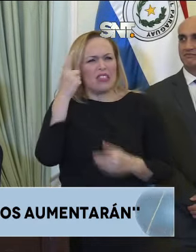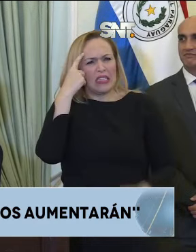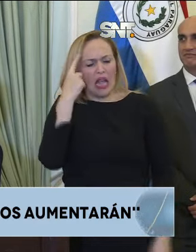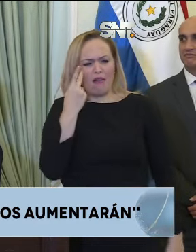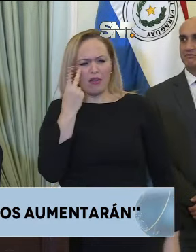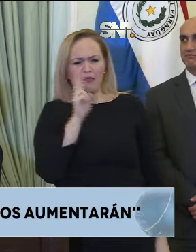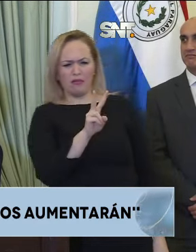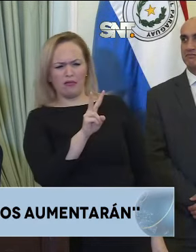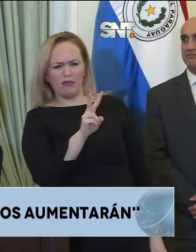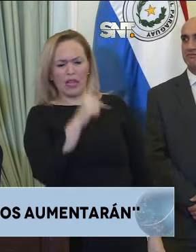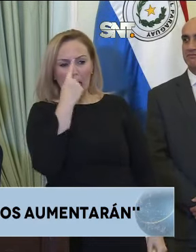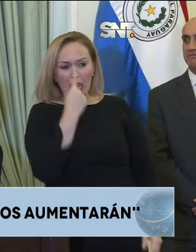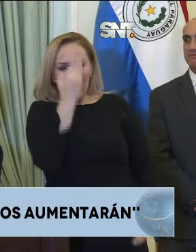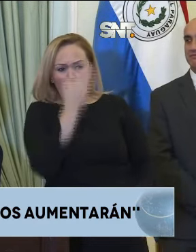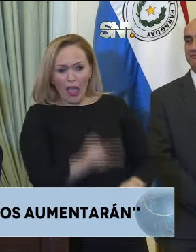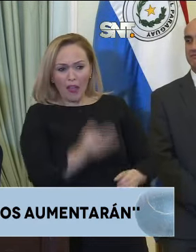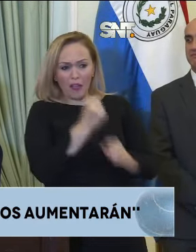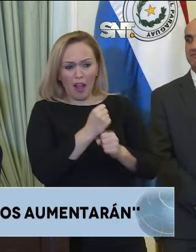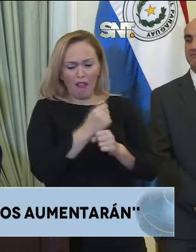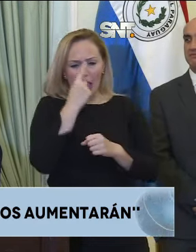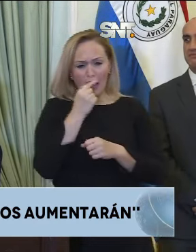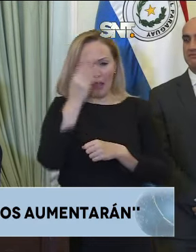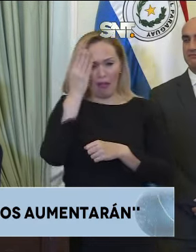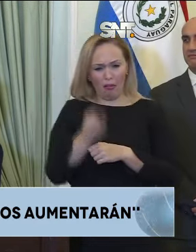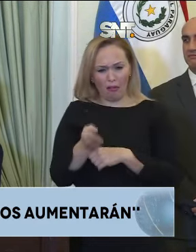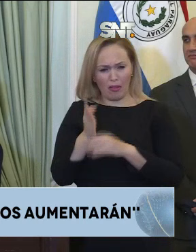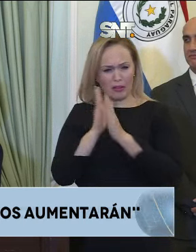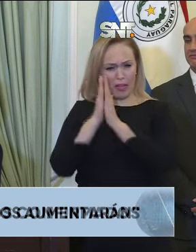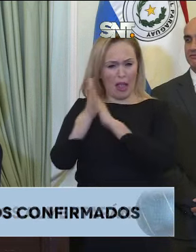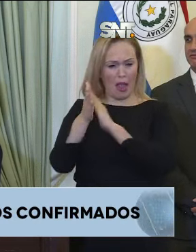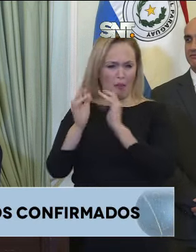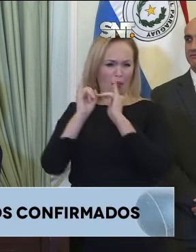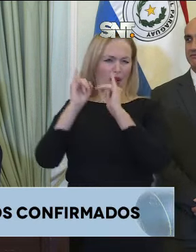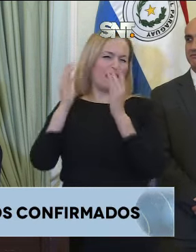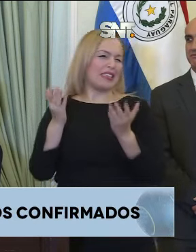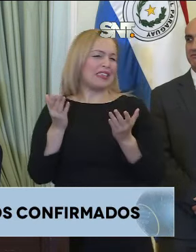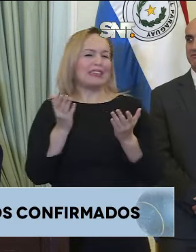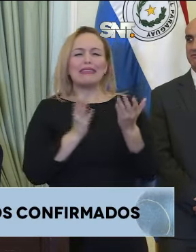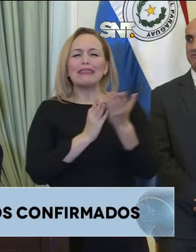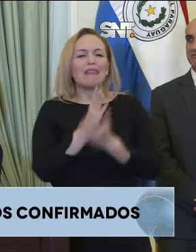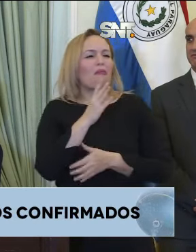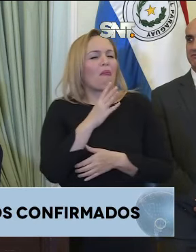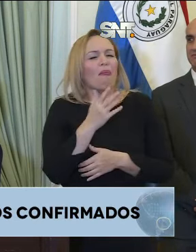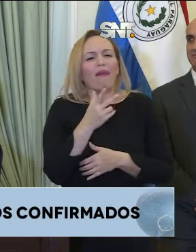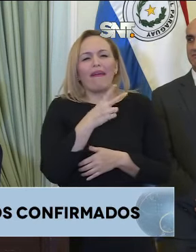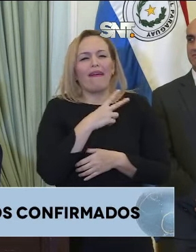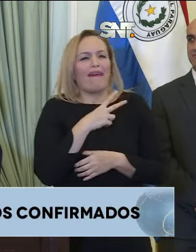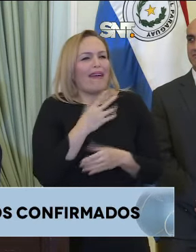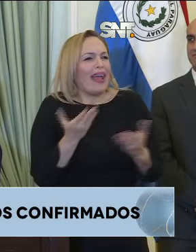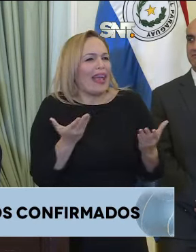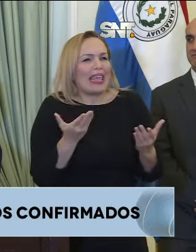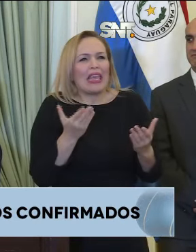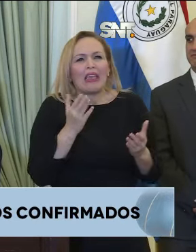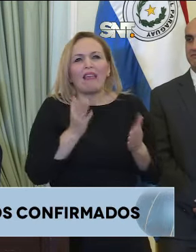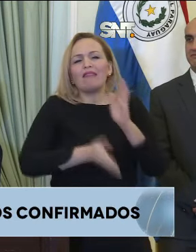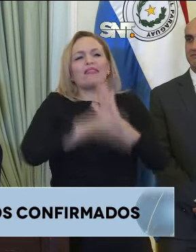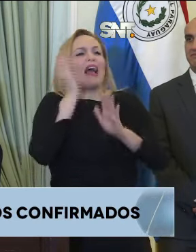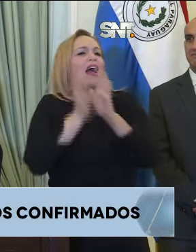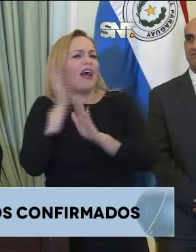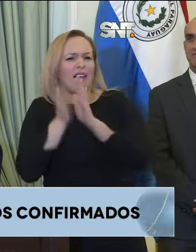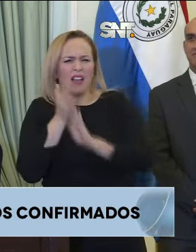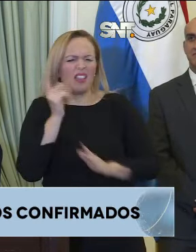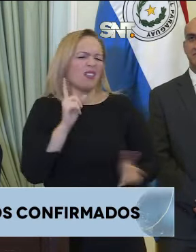perfectamente quién es trabajador y quién no. Y obviamente siempre hay alguna torrante que por ahí quiera aparecer, pero a eso